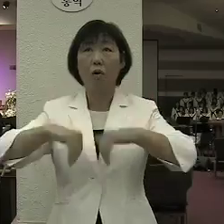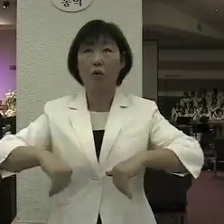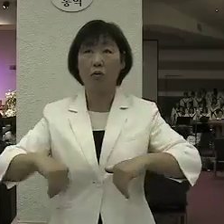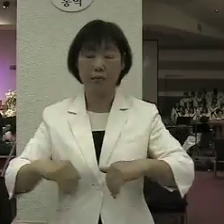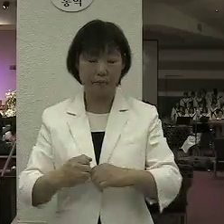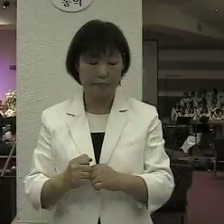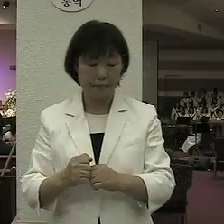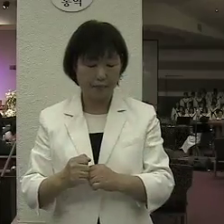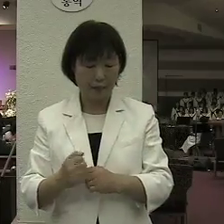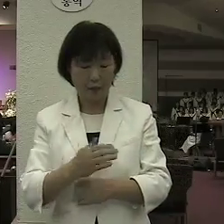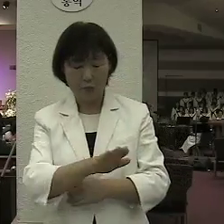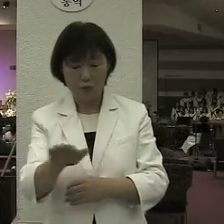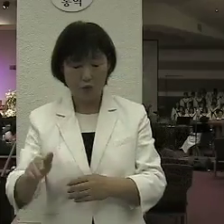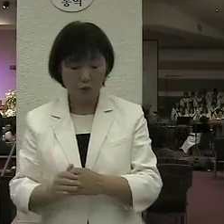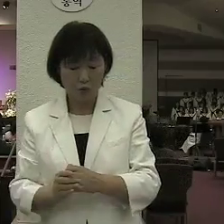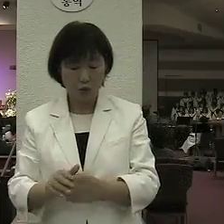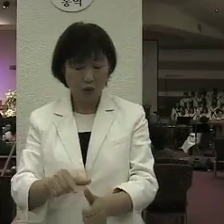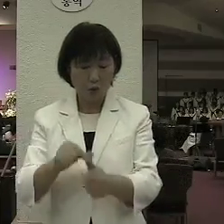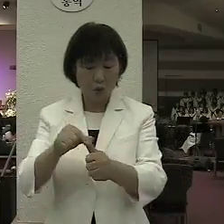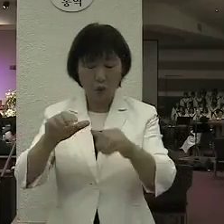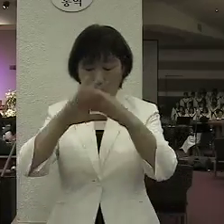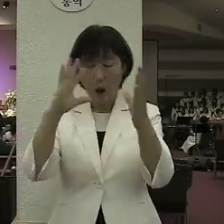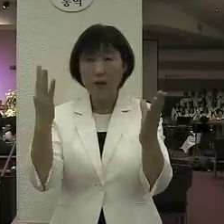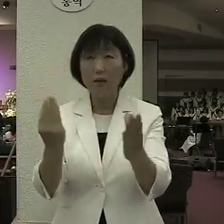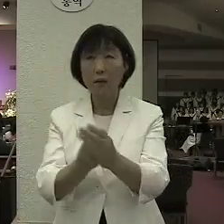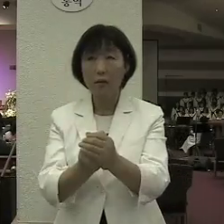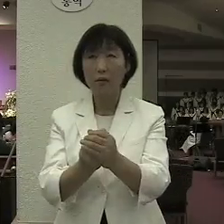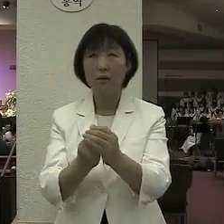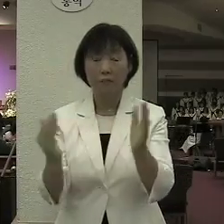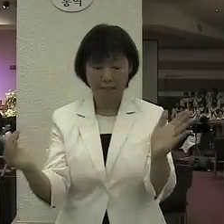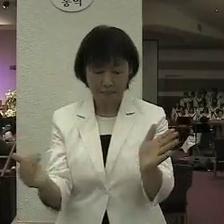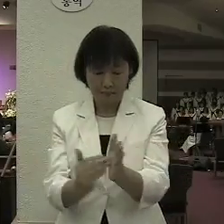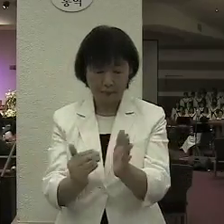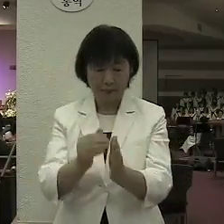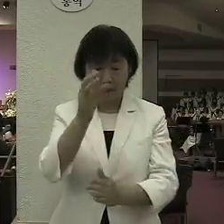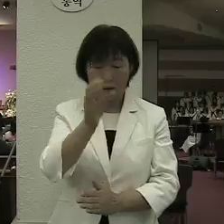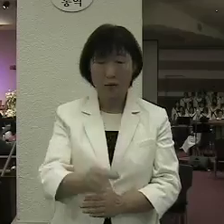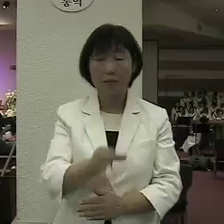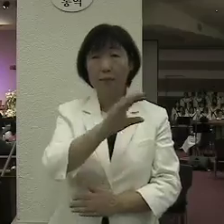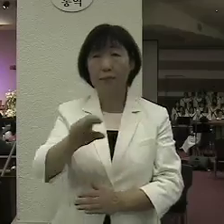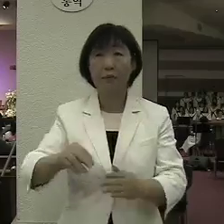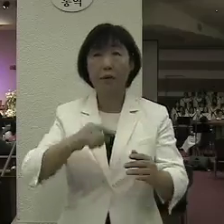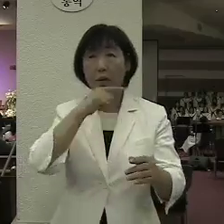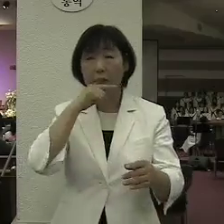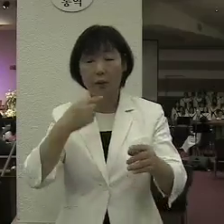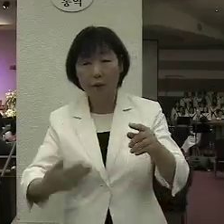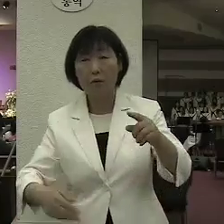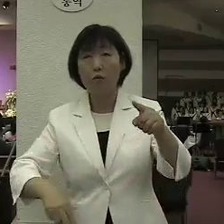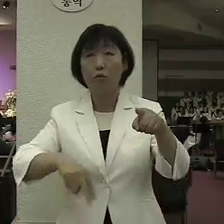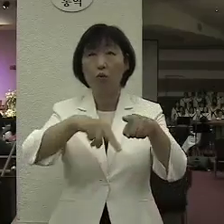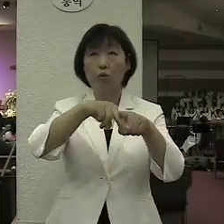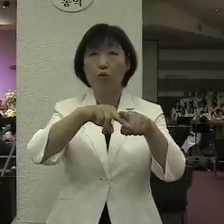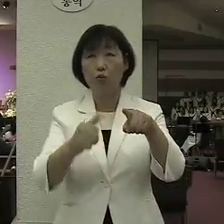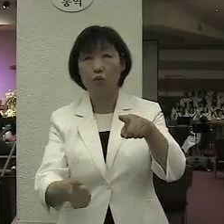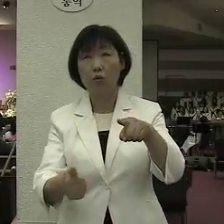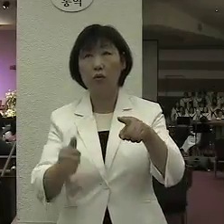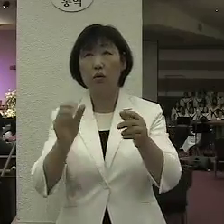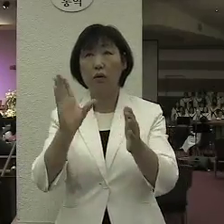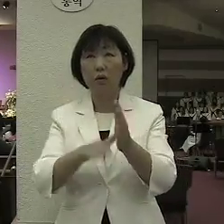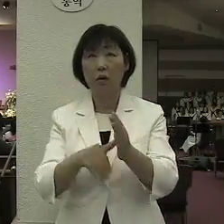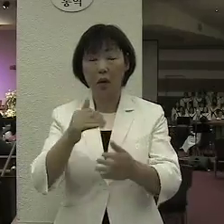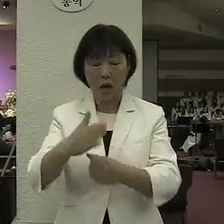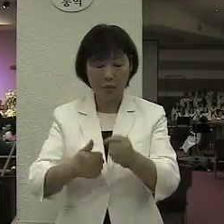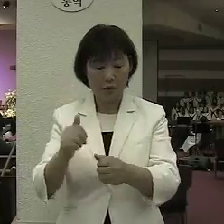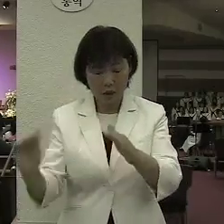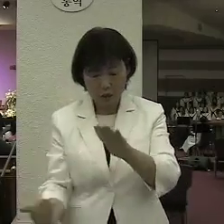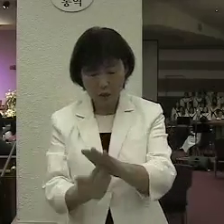양이시기 때문에 그분만이 하나님의 오른손에 있는 책을 열 수 있는 능력과 합당하다고 말씀해